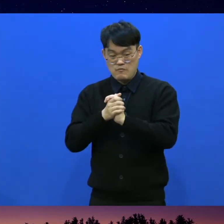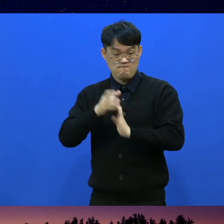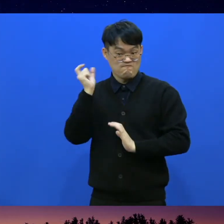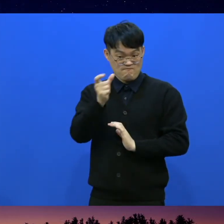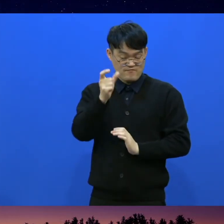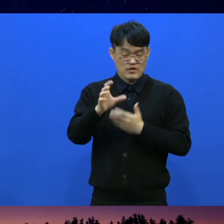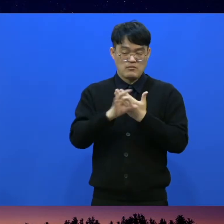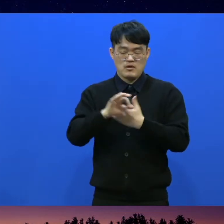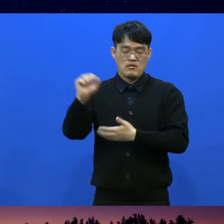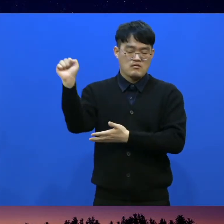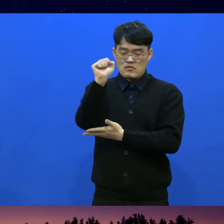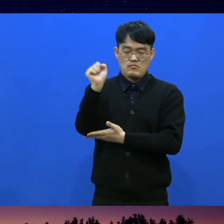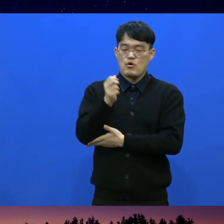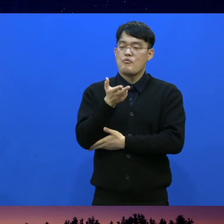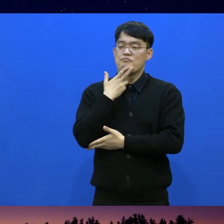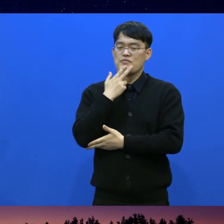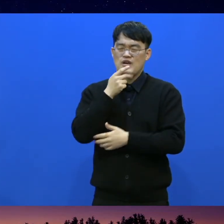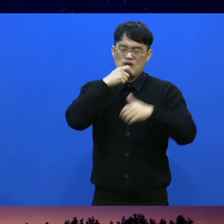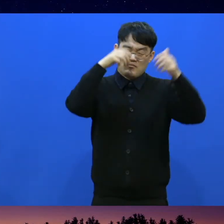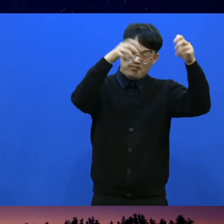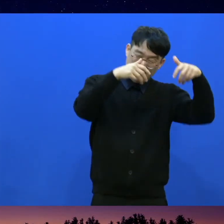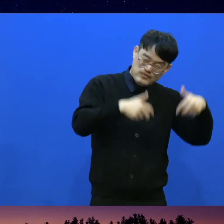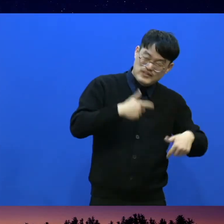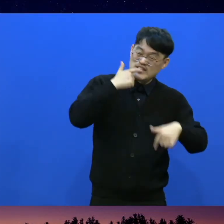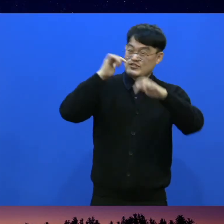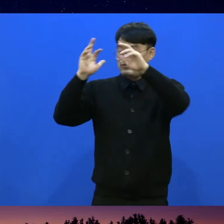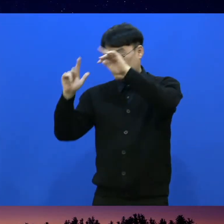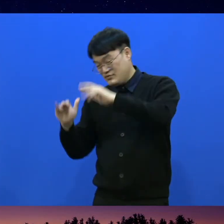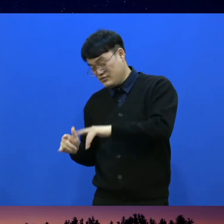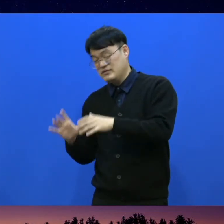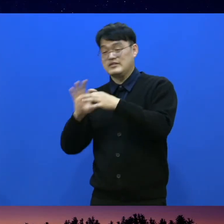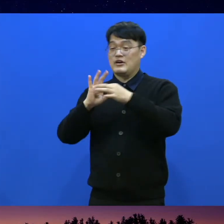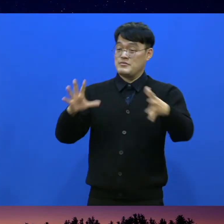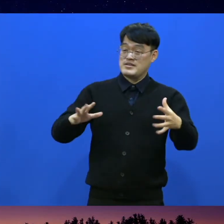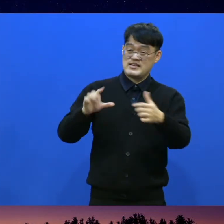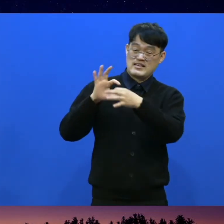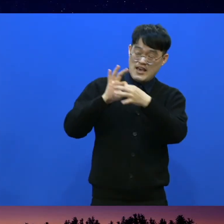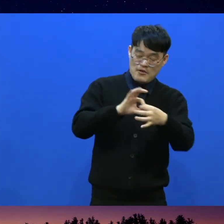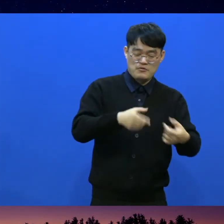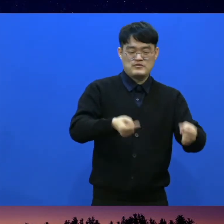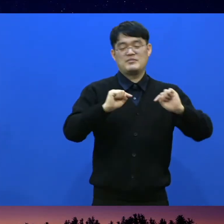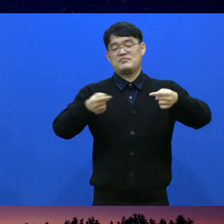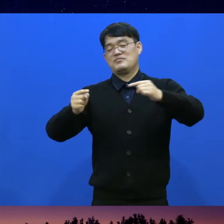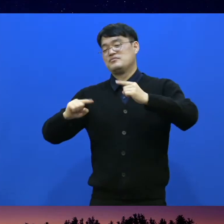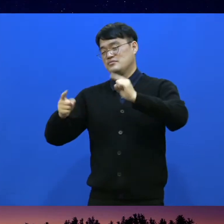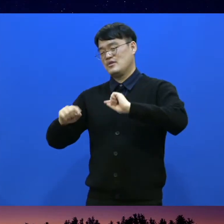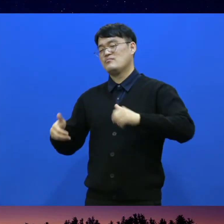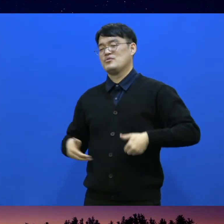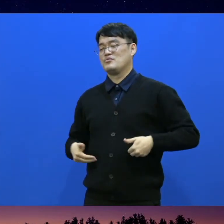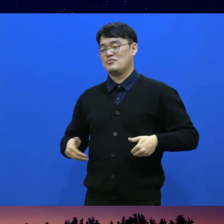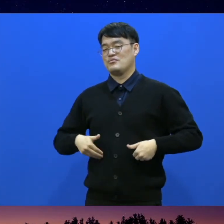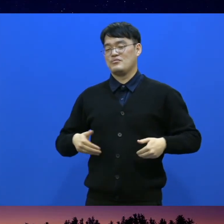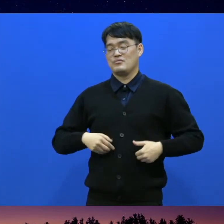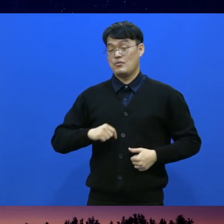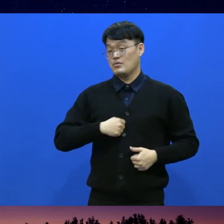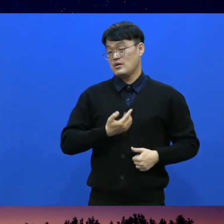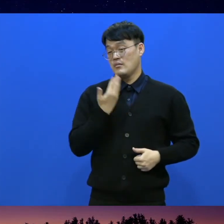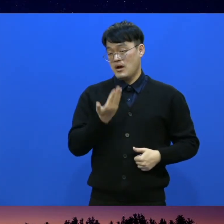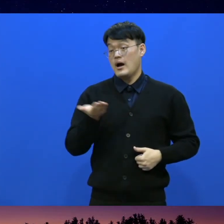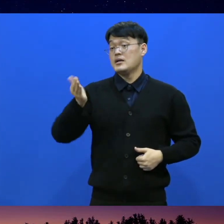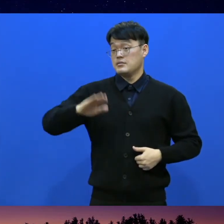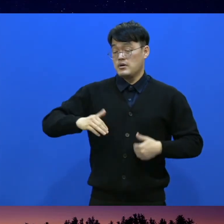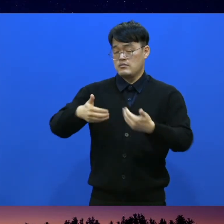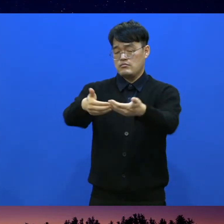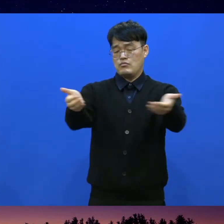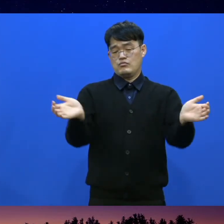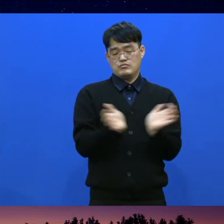그래서 비가 오나 눈이 오나 계속해서 나오셔야 돼요. 그러니까 왜 여러분 나오셔야 돼요? 혼자서도 할 수 있습니다. 그런데 공동체적